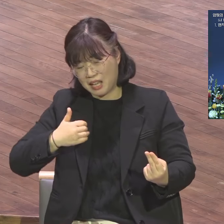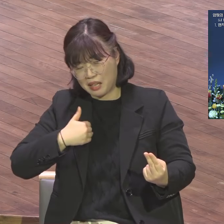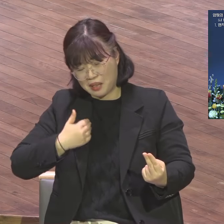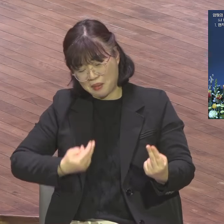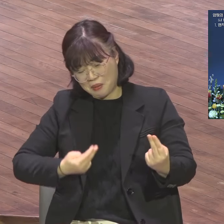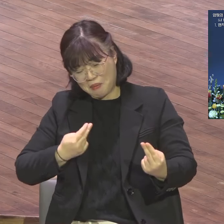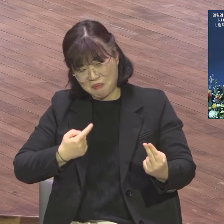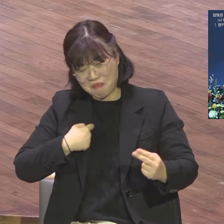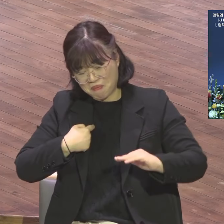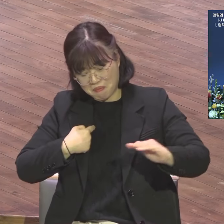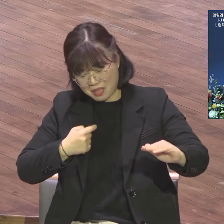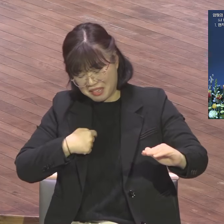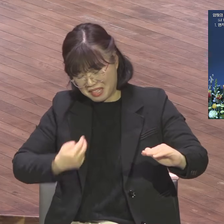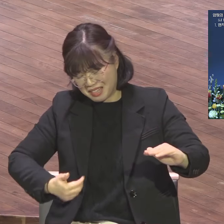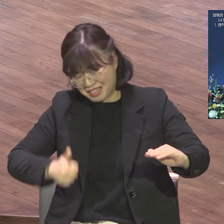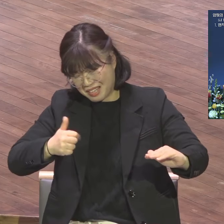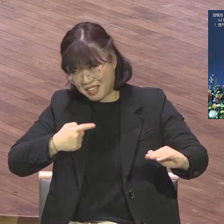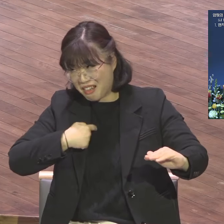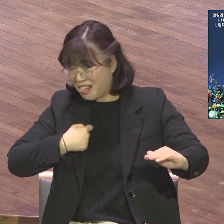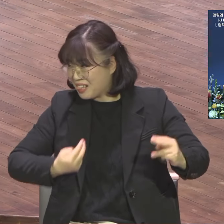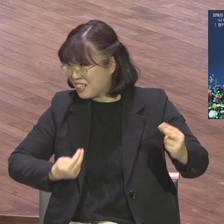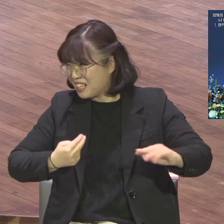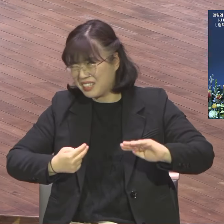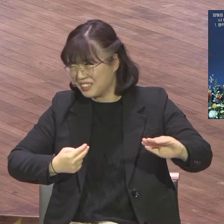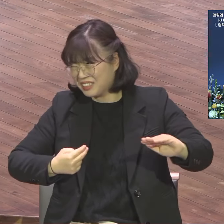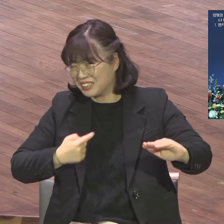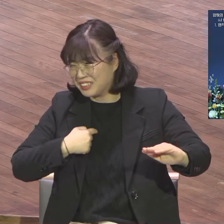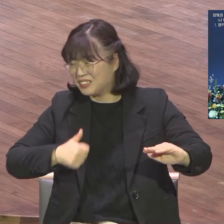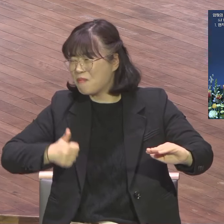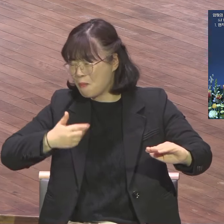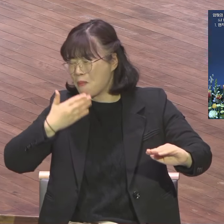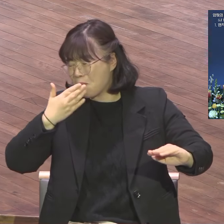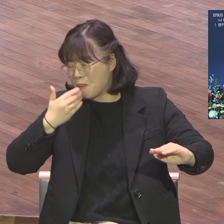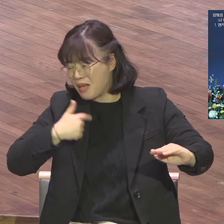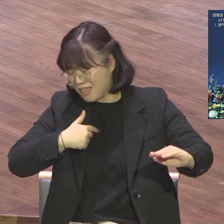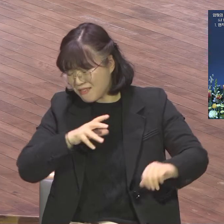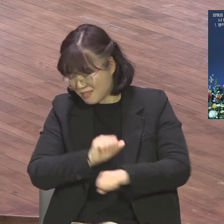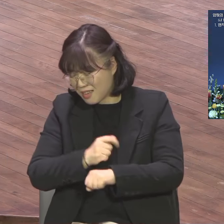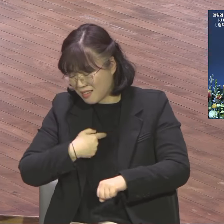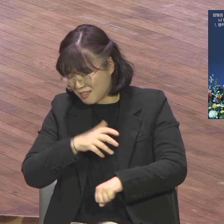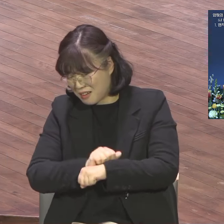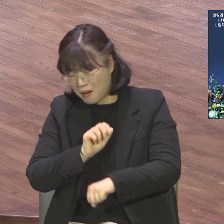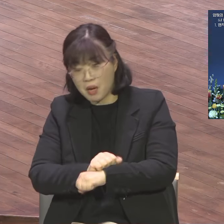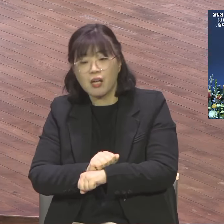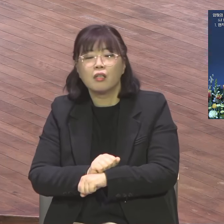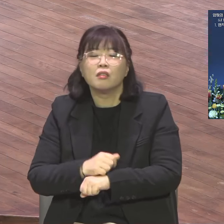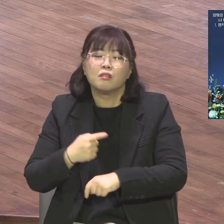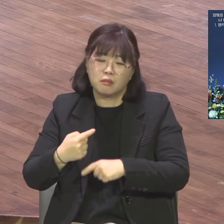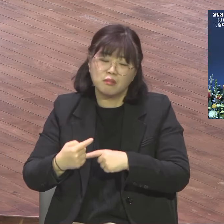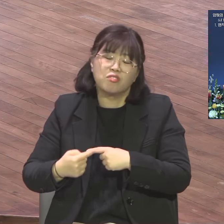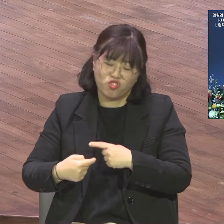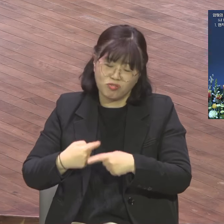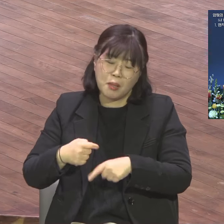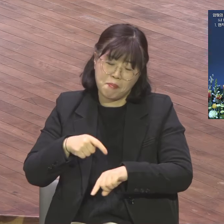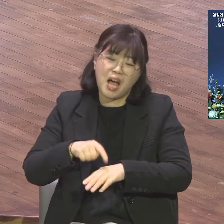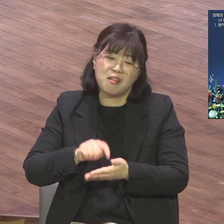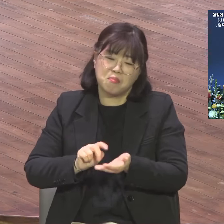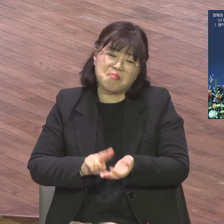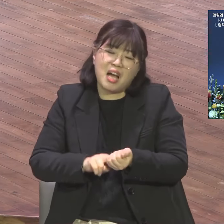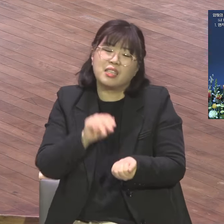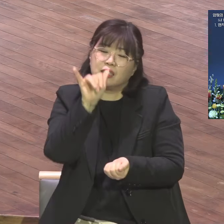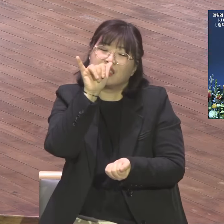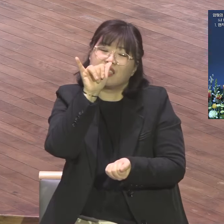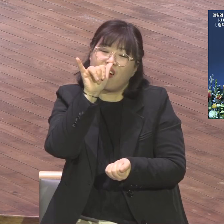있어. 난 남들하고는 달라. 이 교만 딱 깔려 있어요. 교만 악입니다.